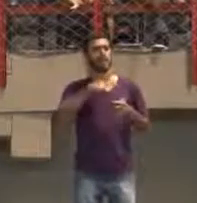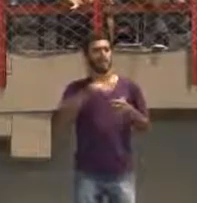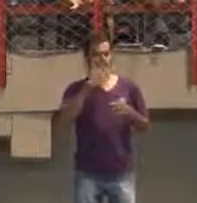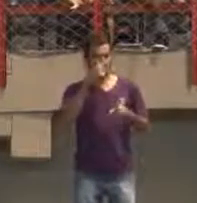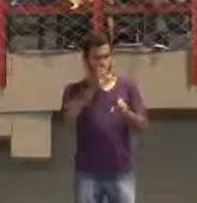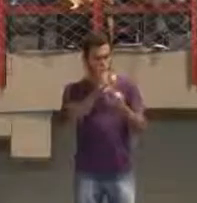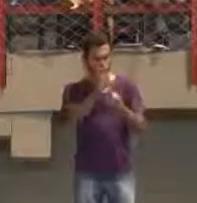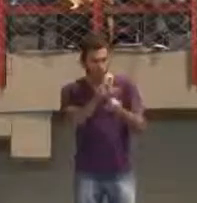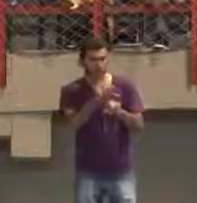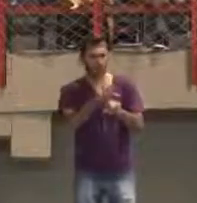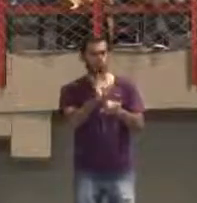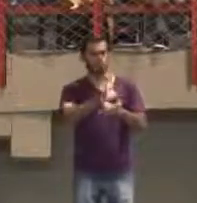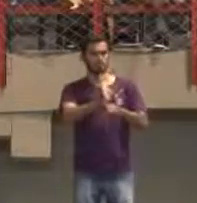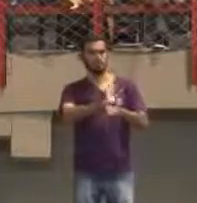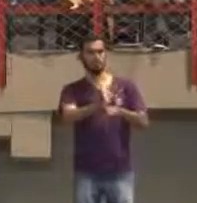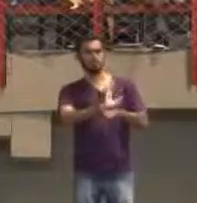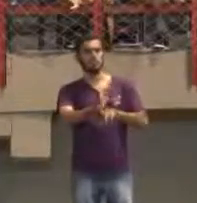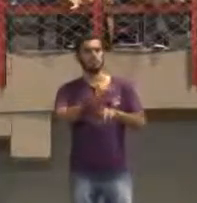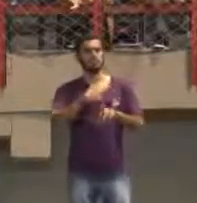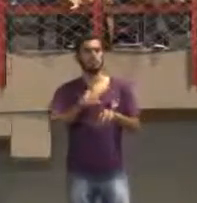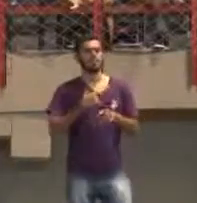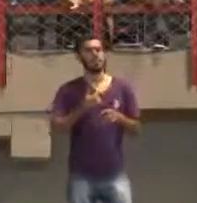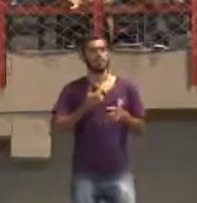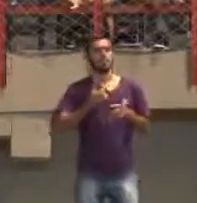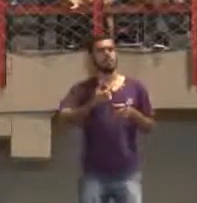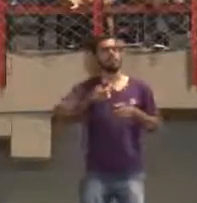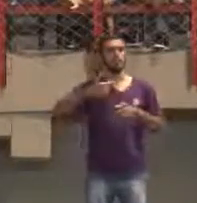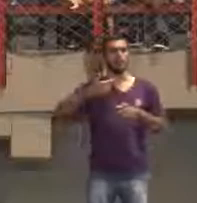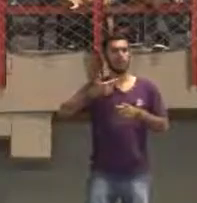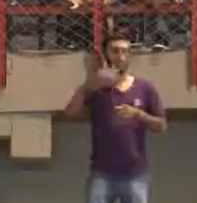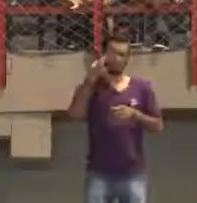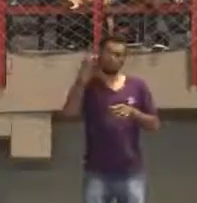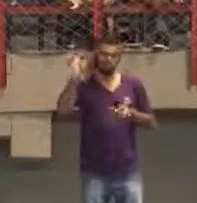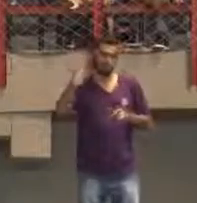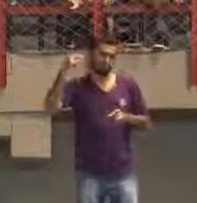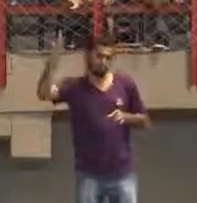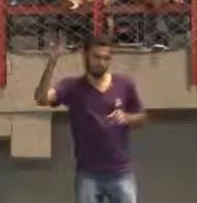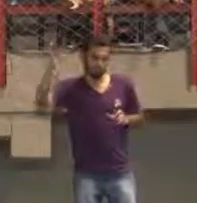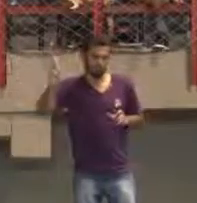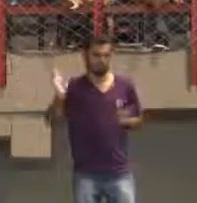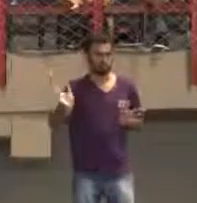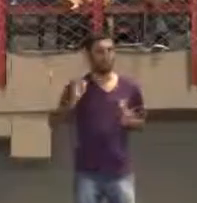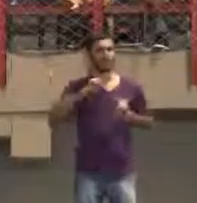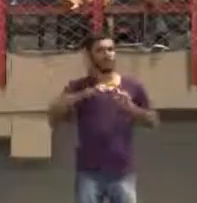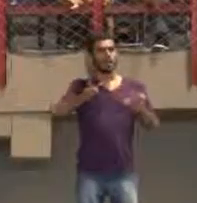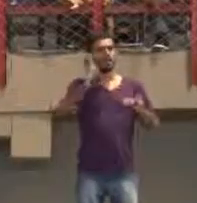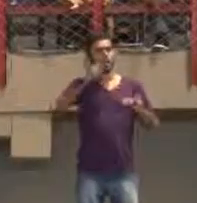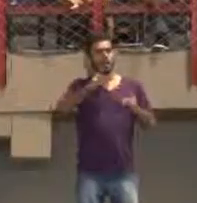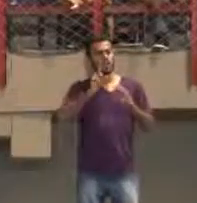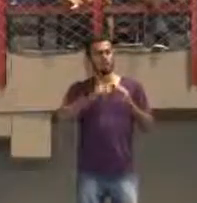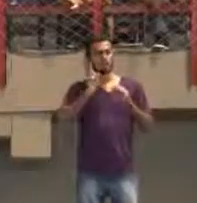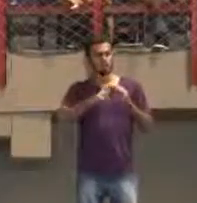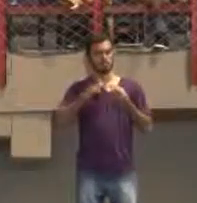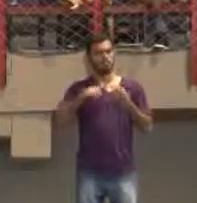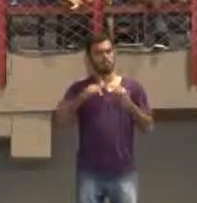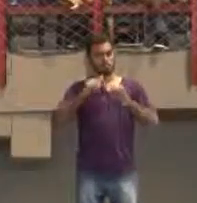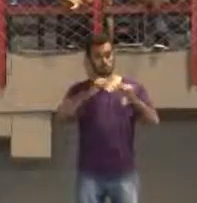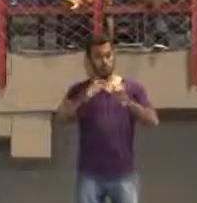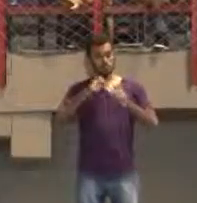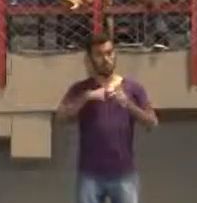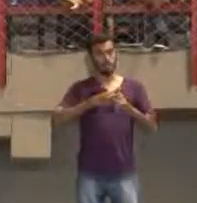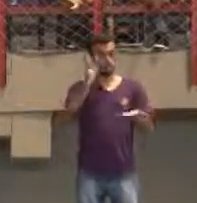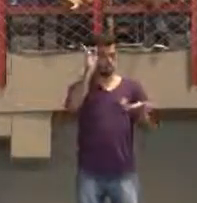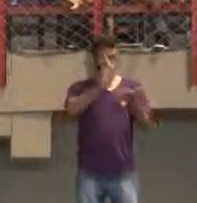dos irmãos lumié da época beleza influência francesa Mas é uma obra do Realismo naturalismo cearense